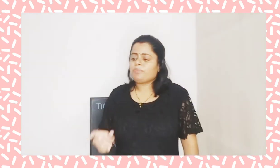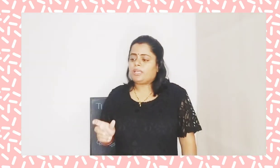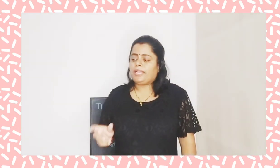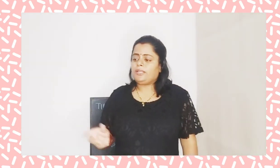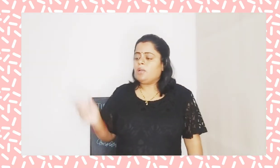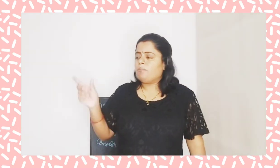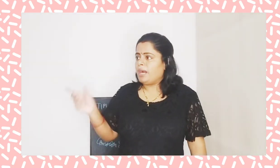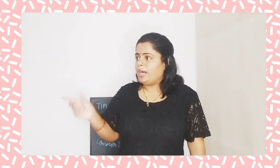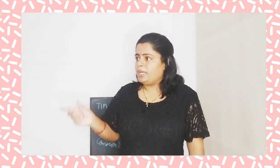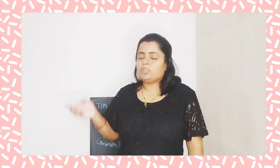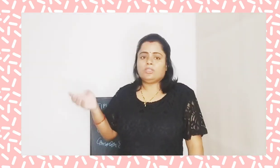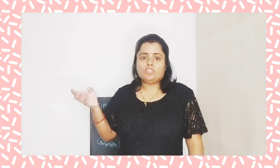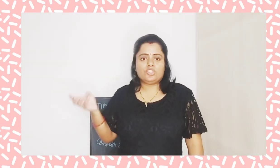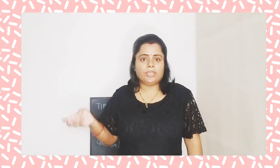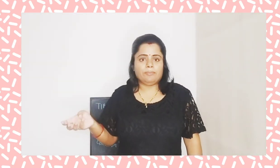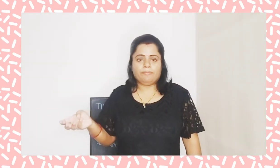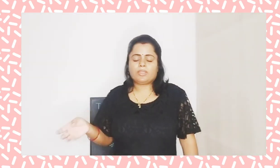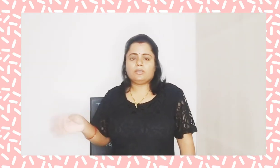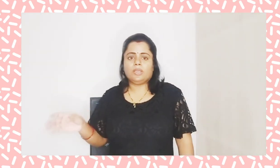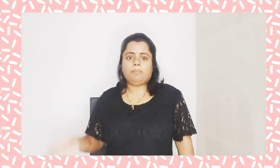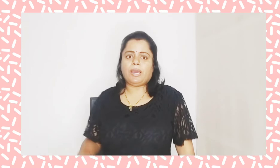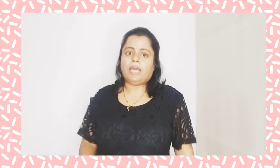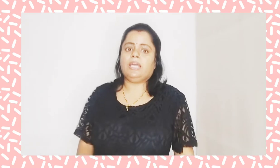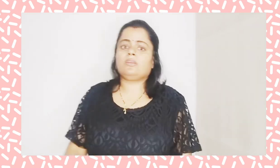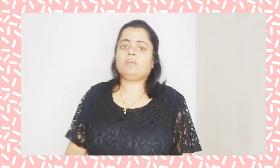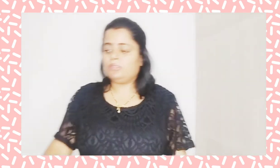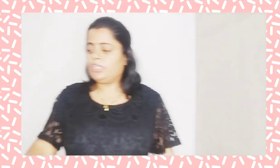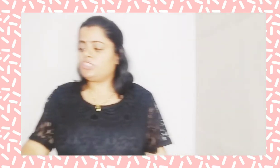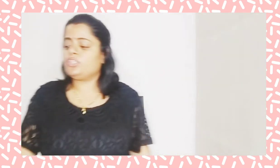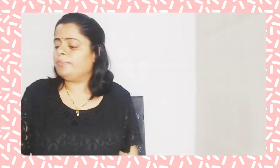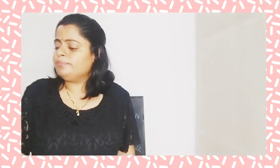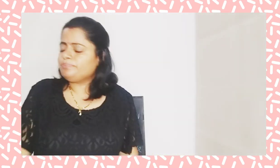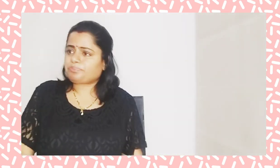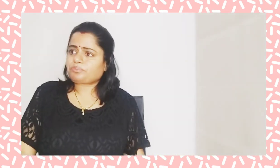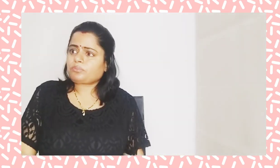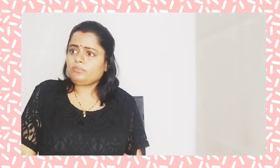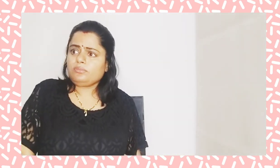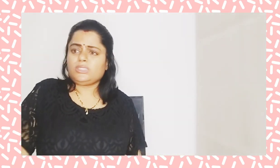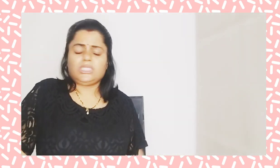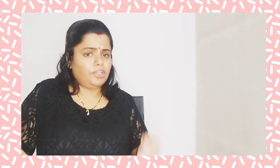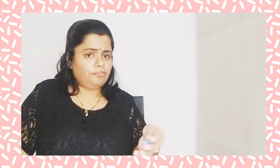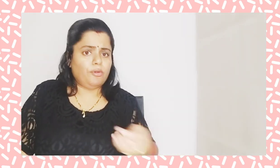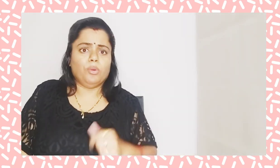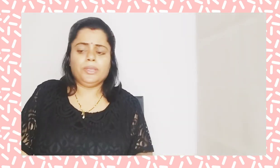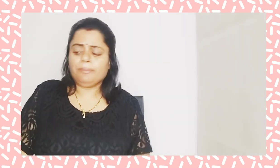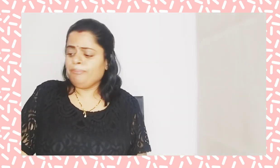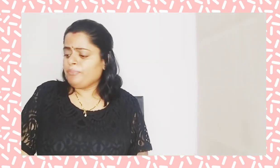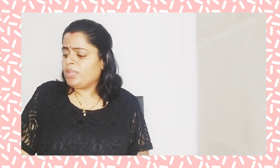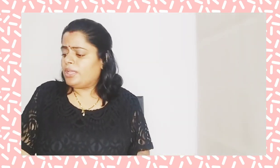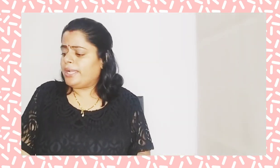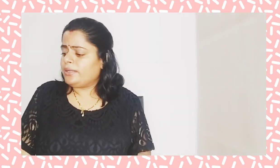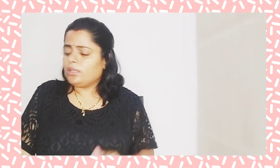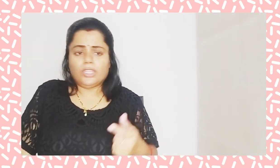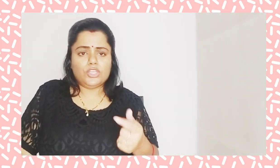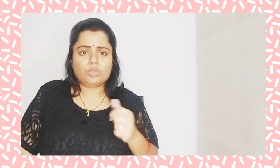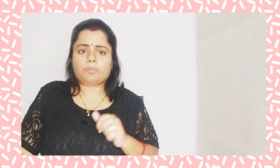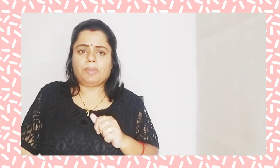राइट? पार्क, जिम, द पार्क, द जिम, द फोन, राइट? द न्यूज़ पेपर,